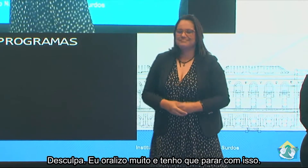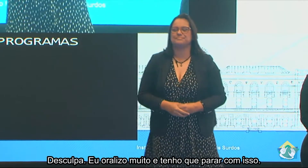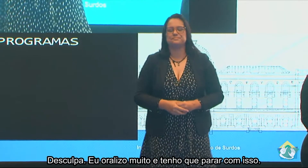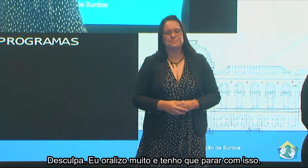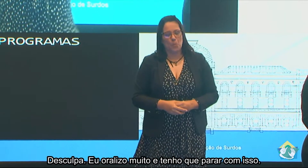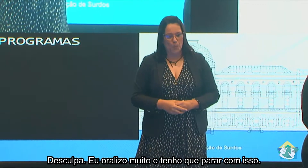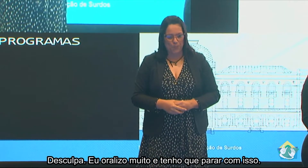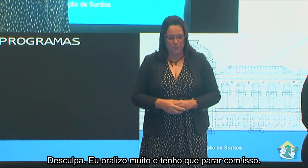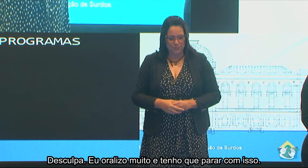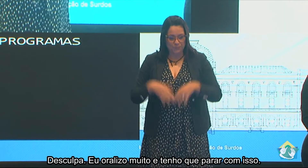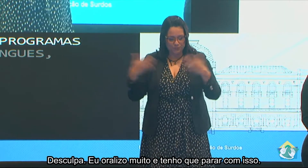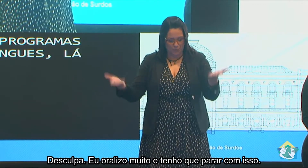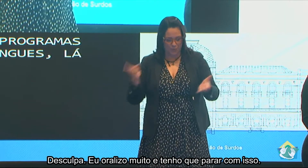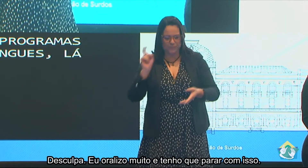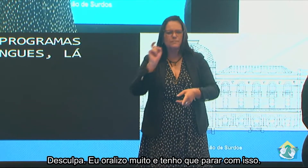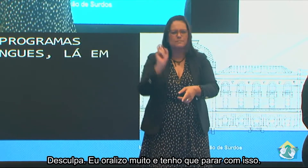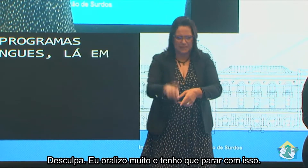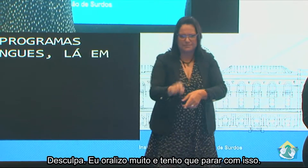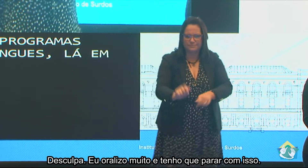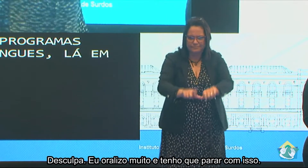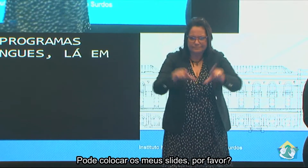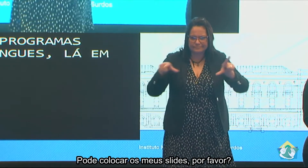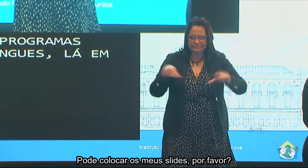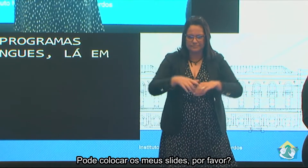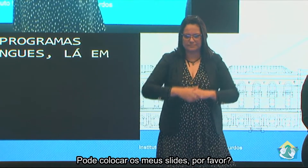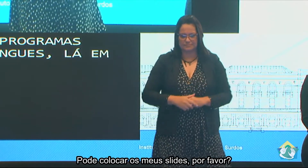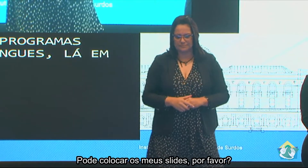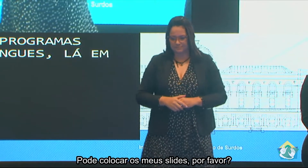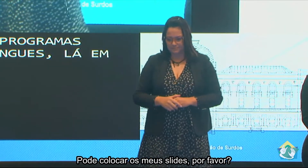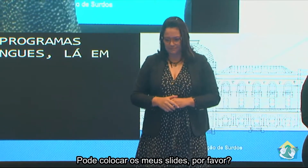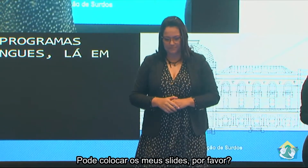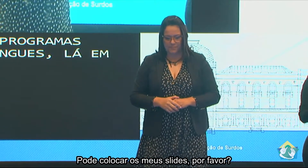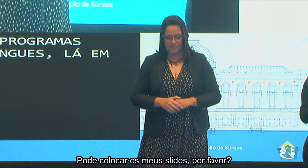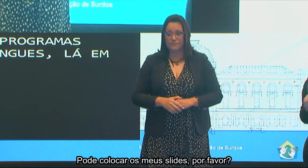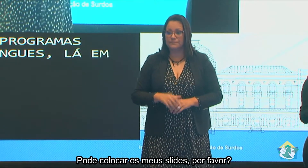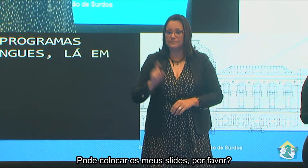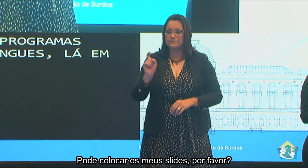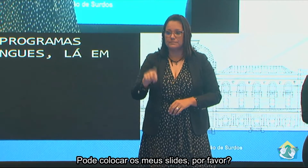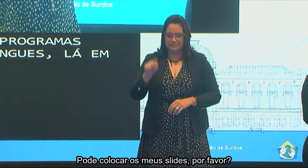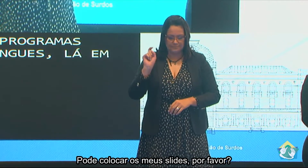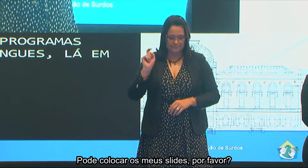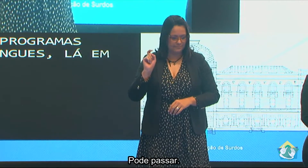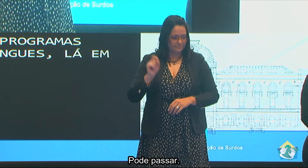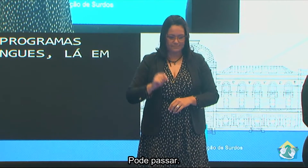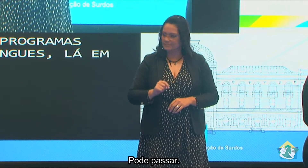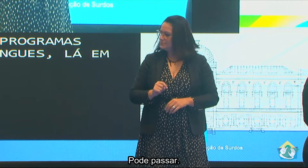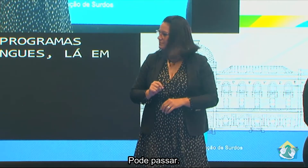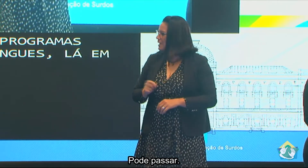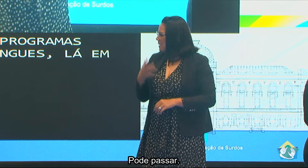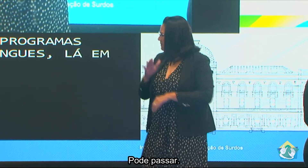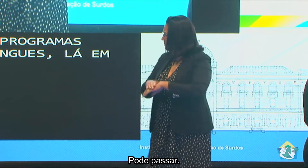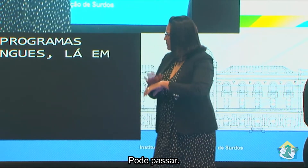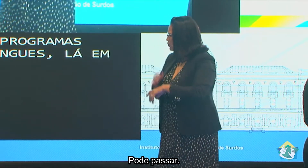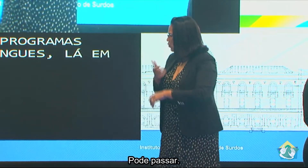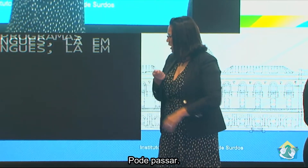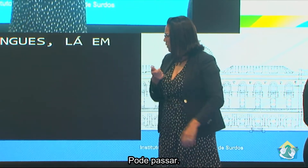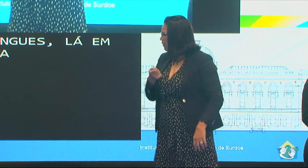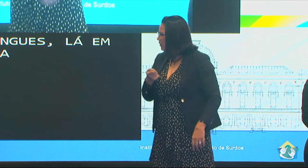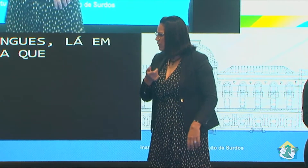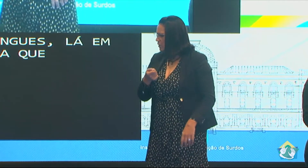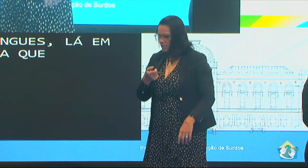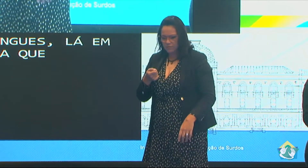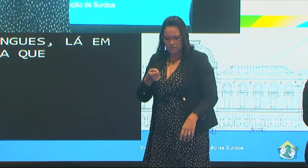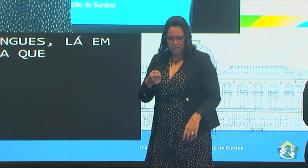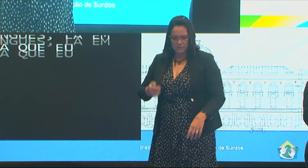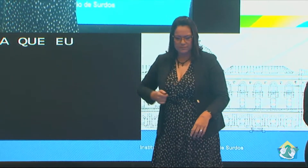Desculpa que eu oralizo muito, eu tenho que parar com isso. Pode colocar os meus slides, por favor? Pode passar.